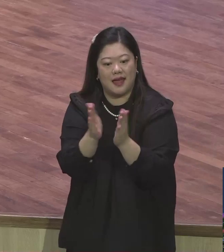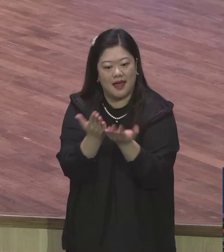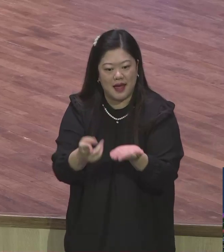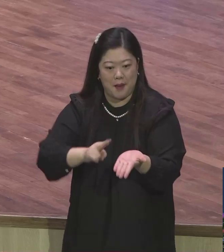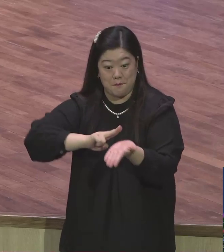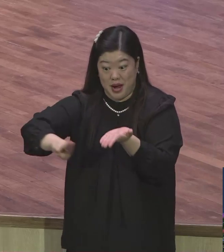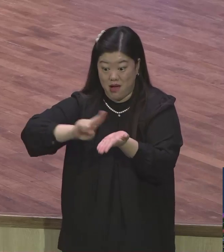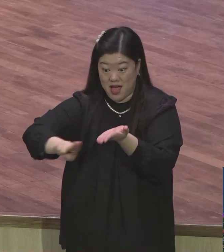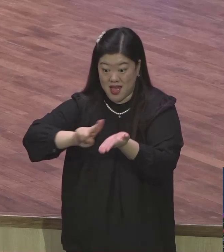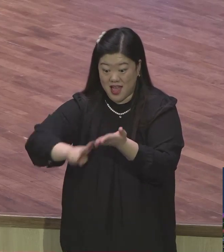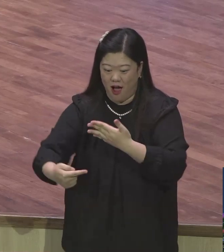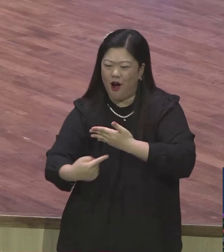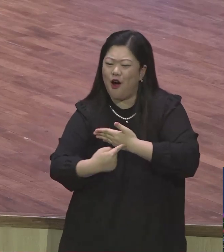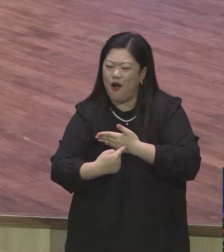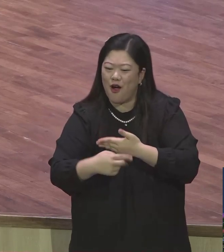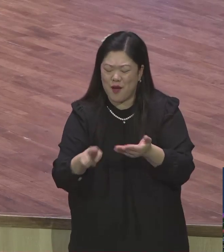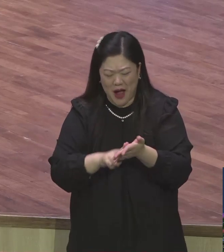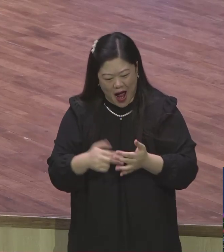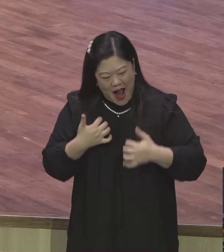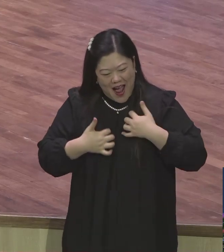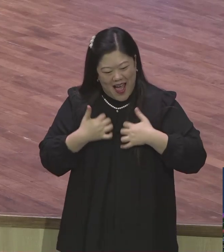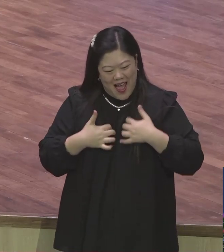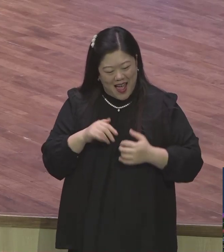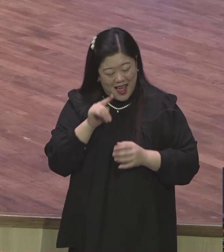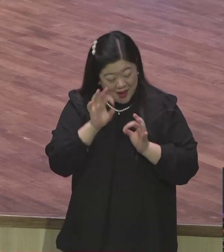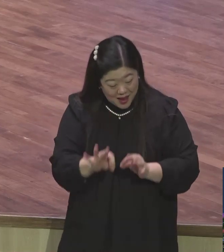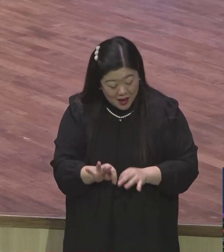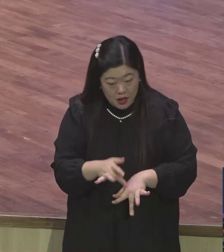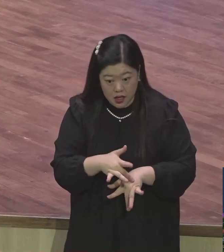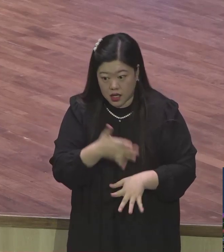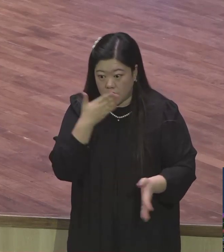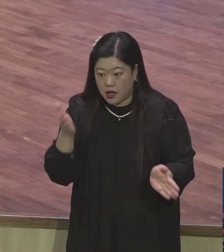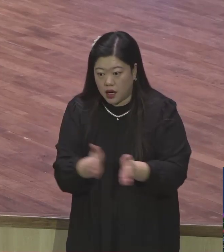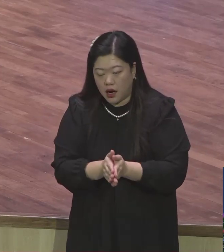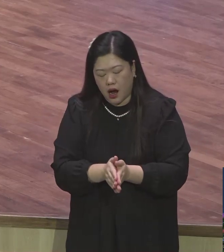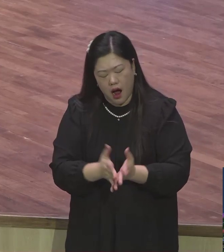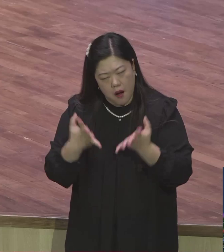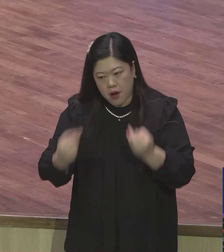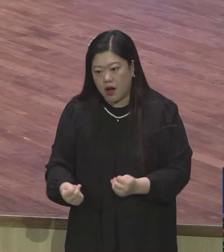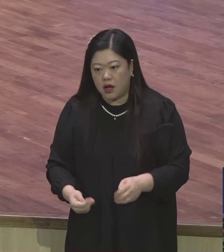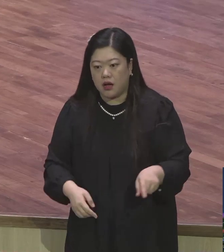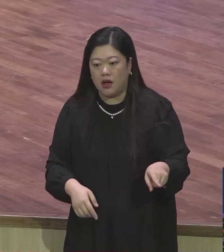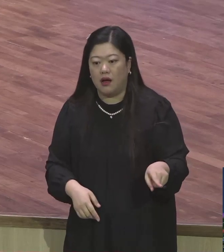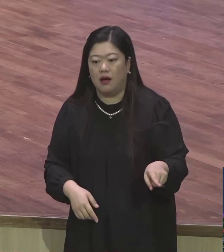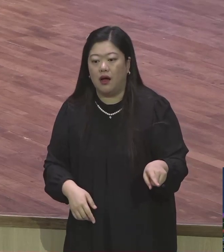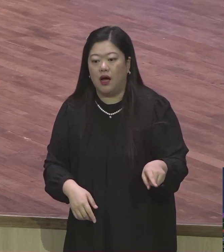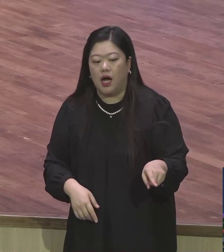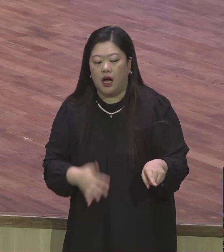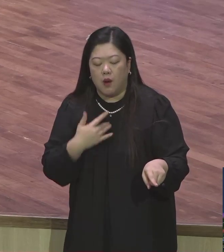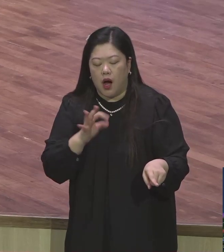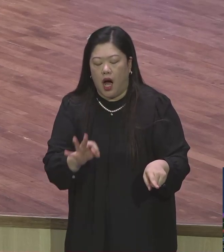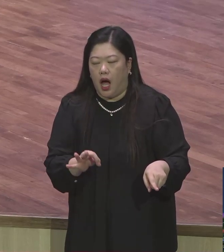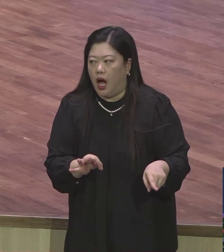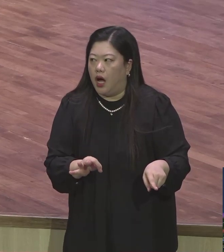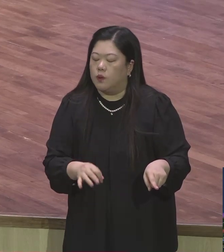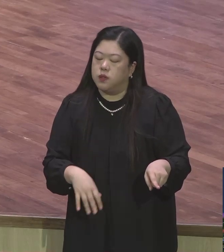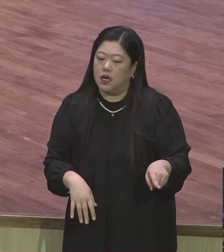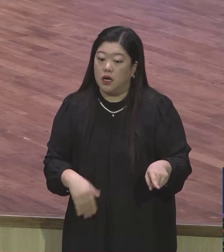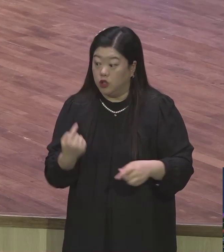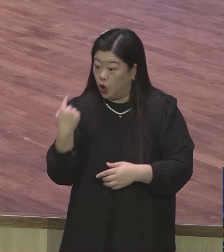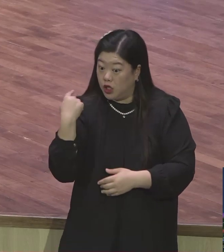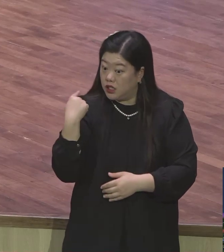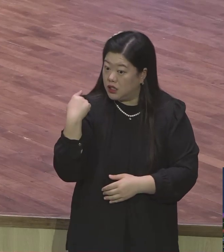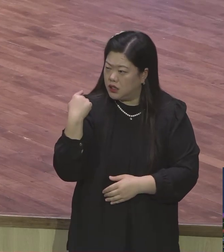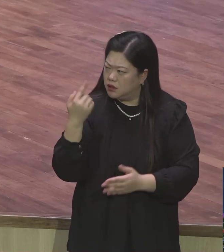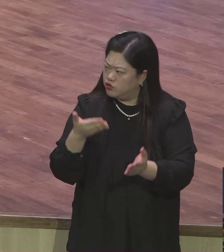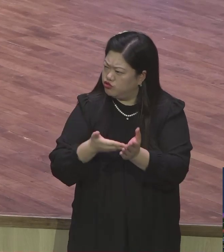이 문화를 가지고 다 잡아버려요. 이렇게 지금 애들을 끌어모아. 예수 필요 없어. 어제 뉴스 못